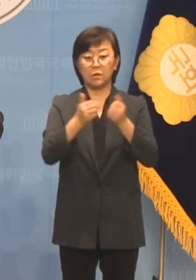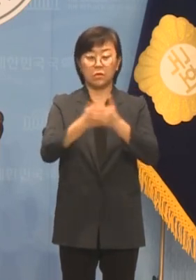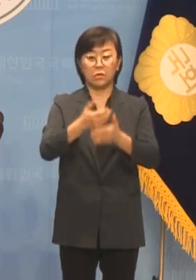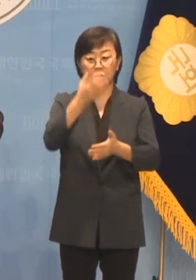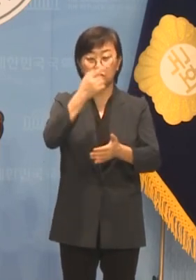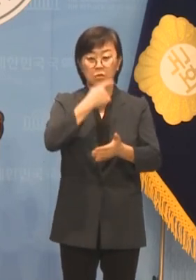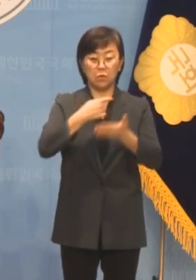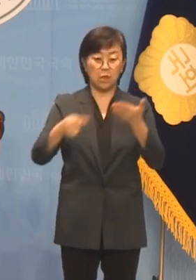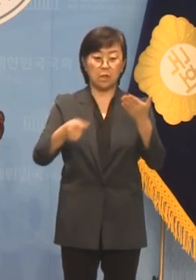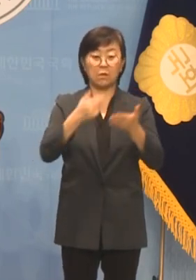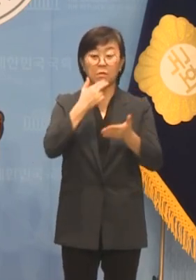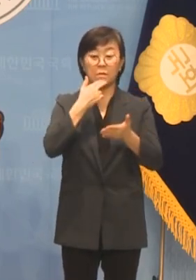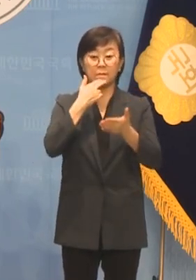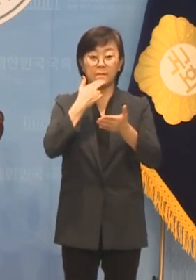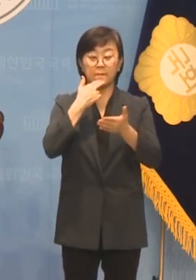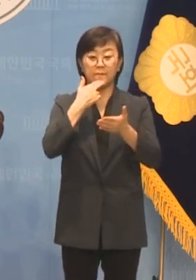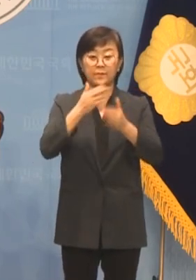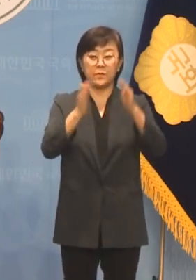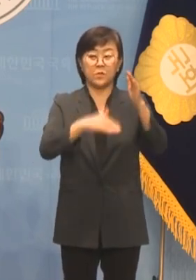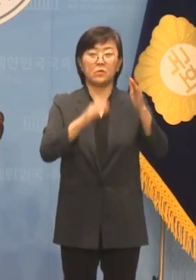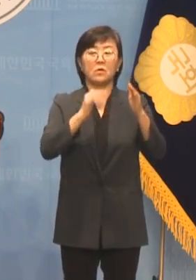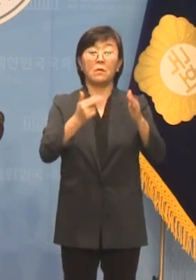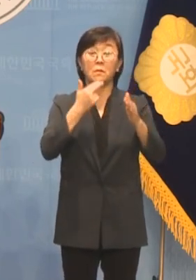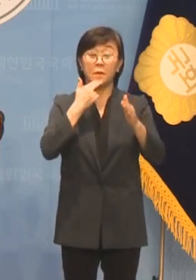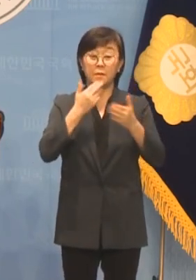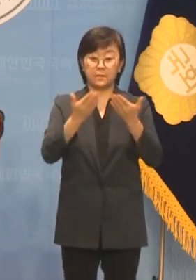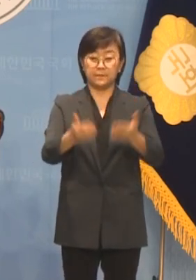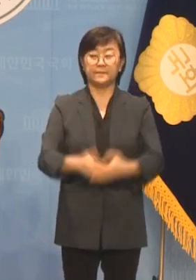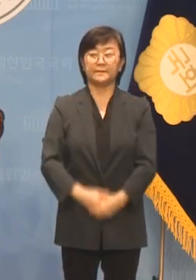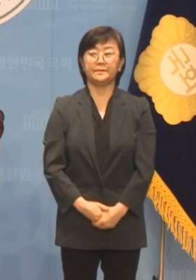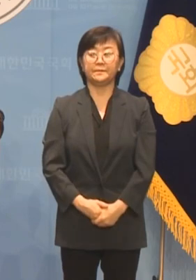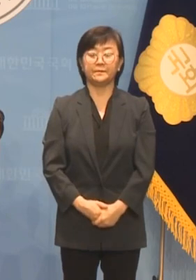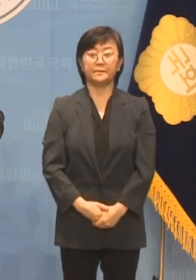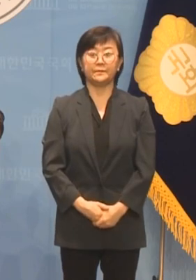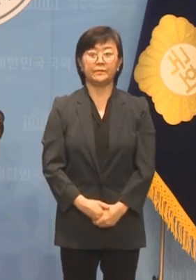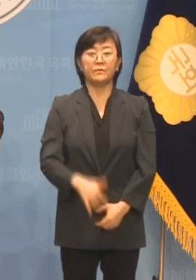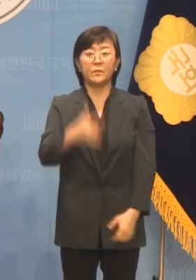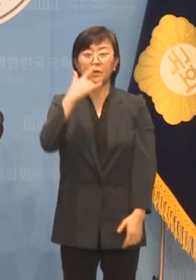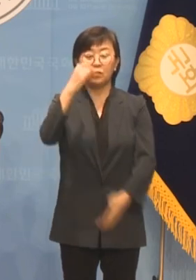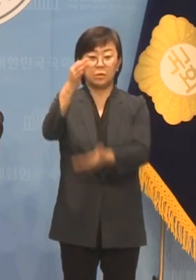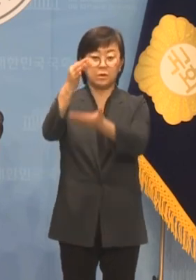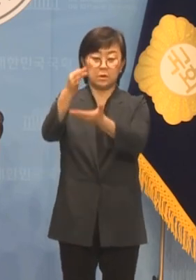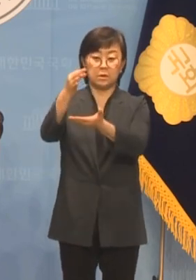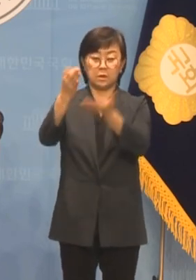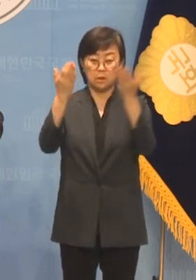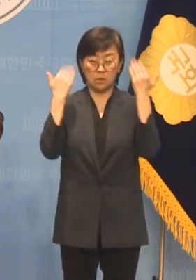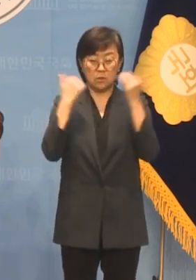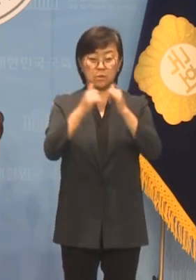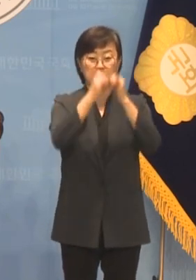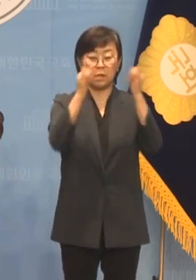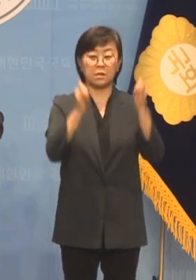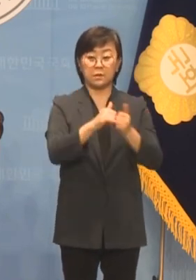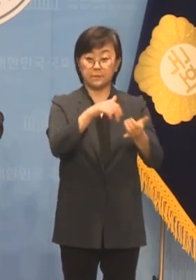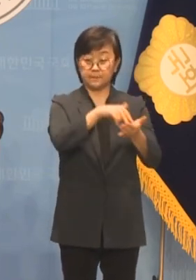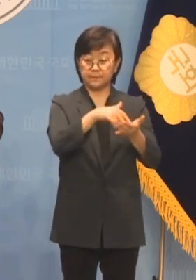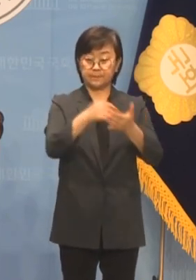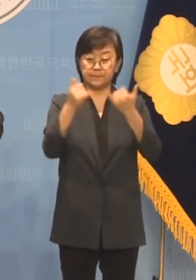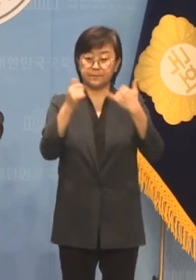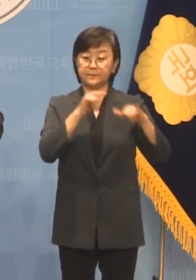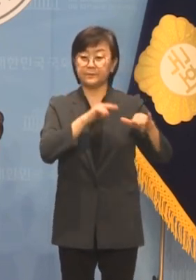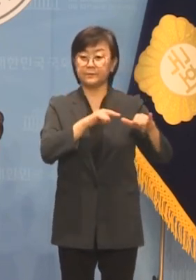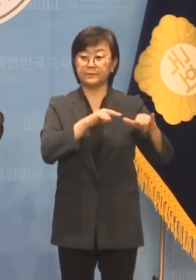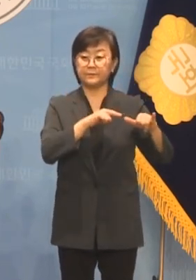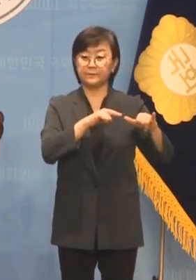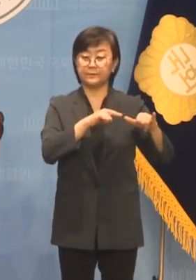불이익을 받는 일이 절대 없도록 하겠습니다. 부모의 자산, 학력, 사회적 지위가